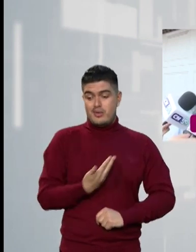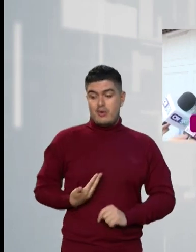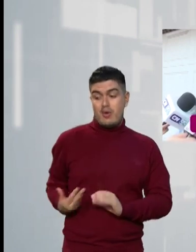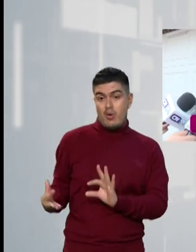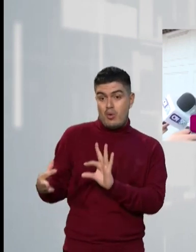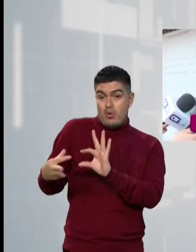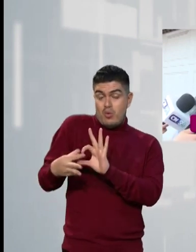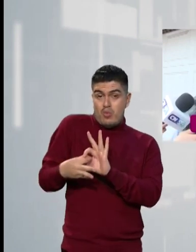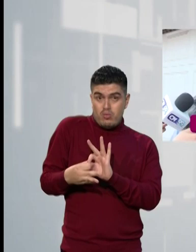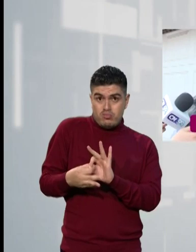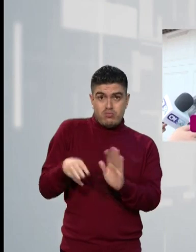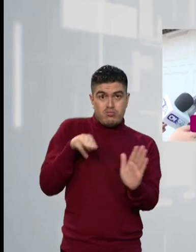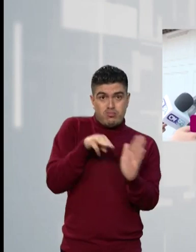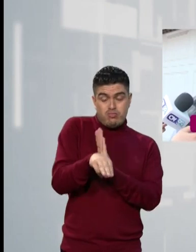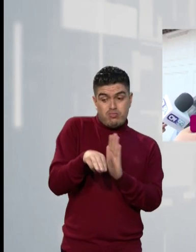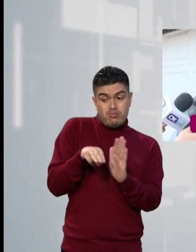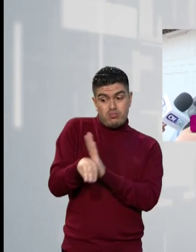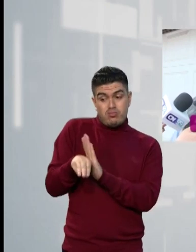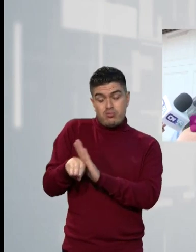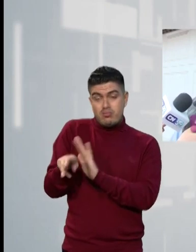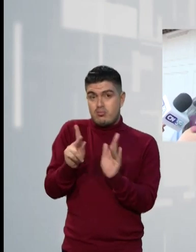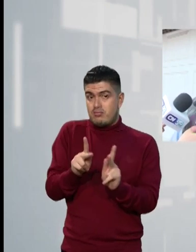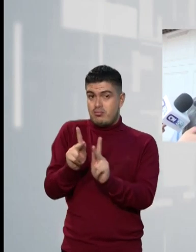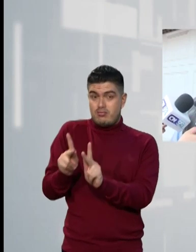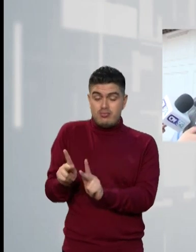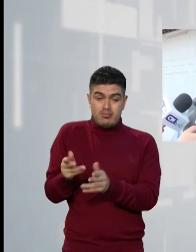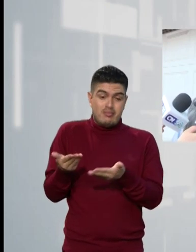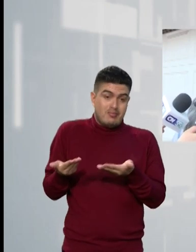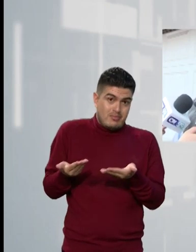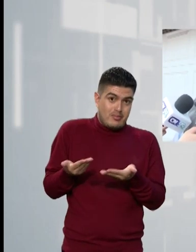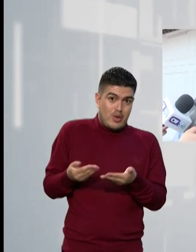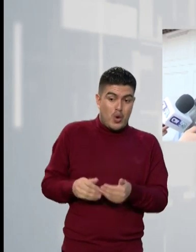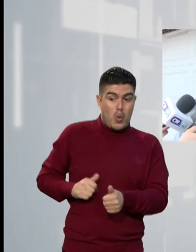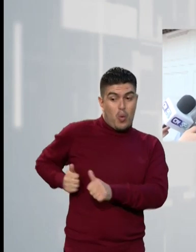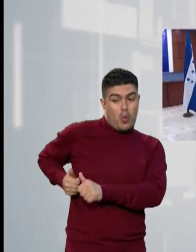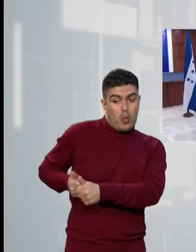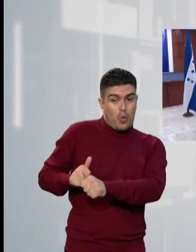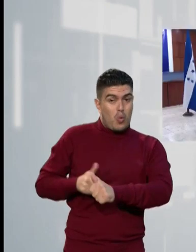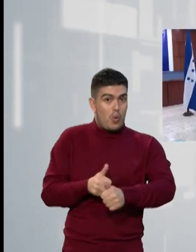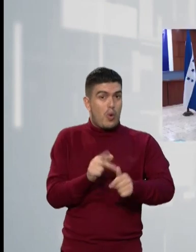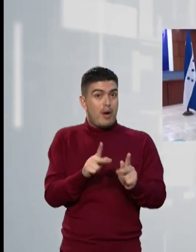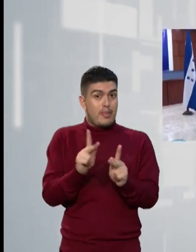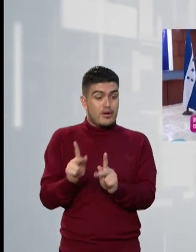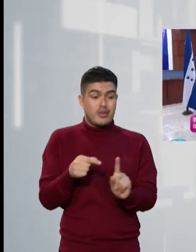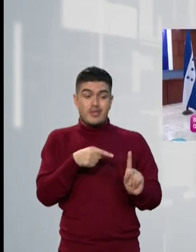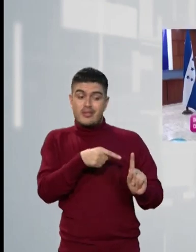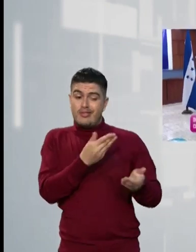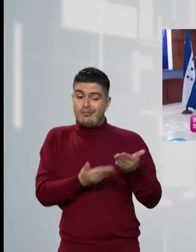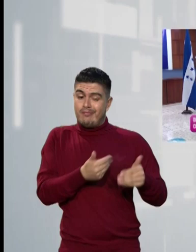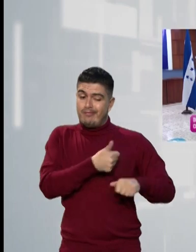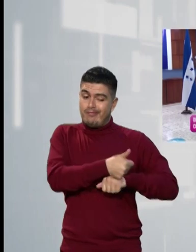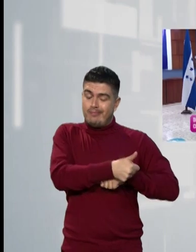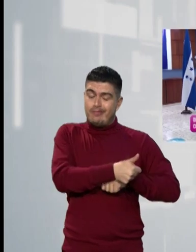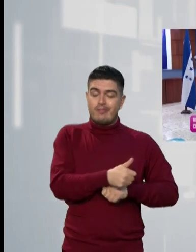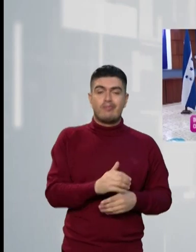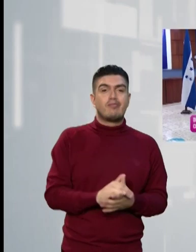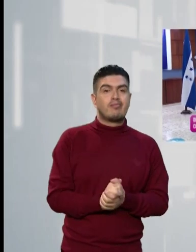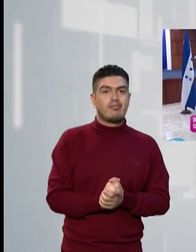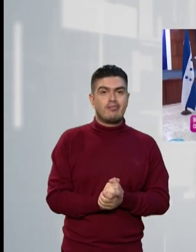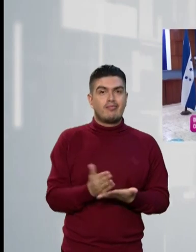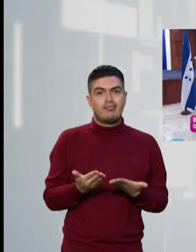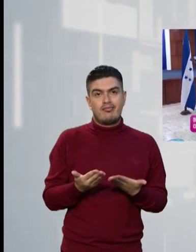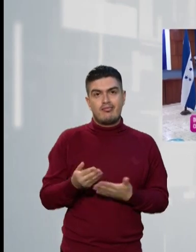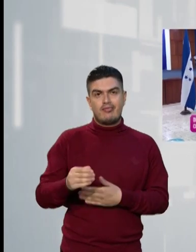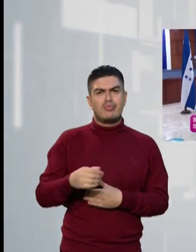asesinatos políticos verdad Y también en persecución que causaron mucho daño al pueblo Hondureño ante esto algunos sectores consideran que estas